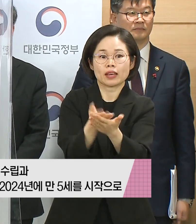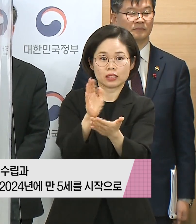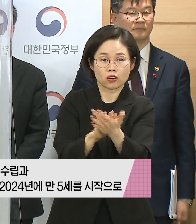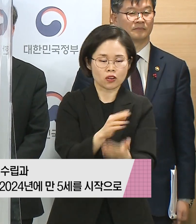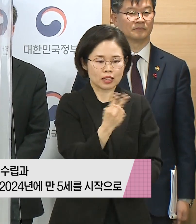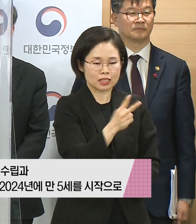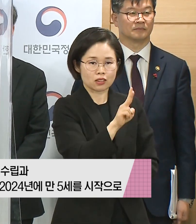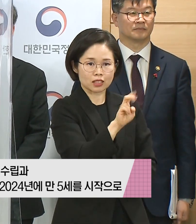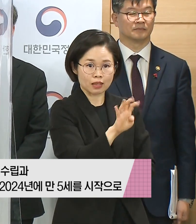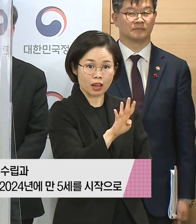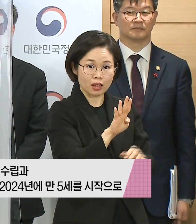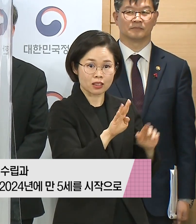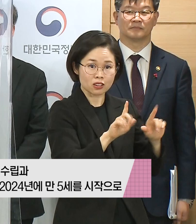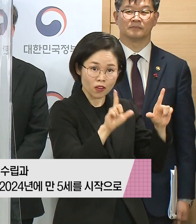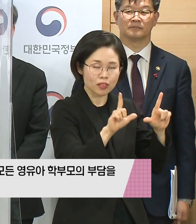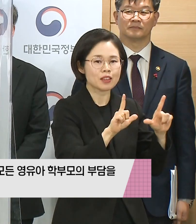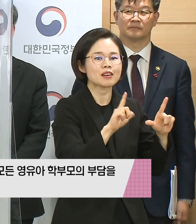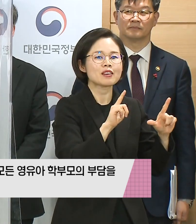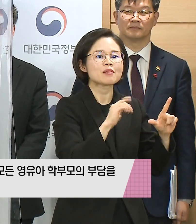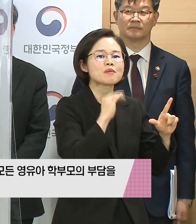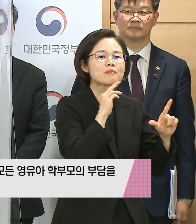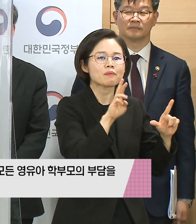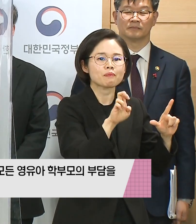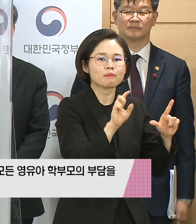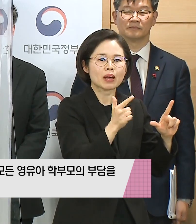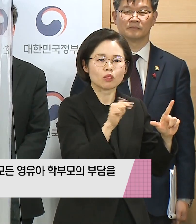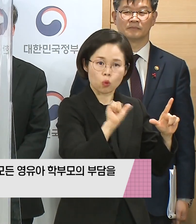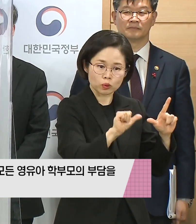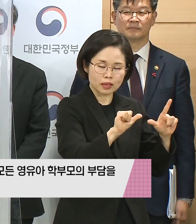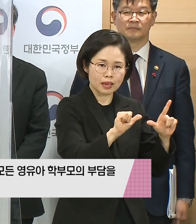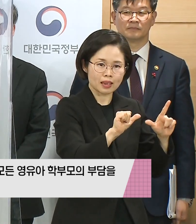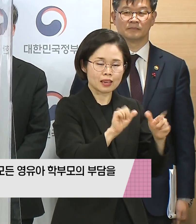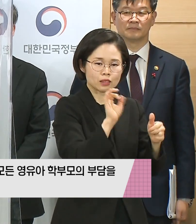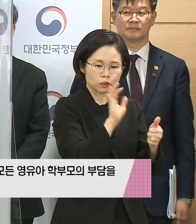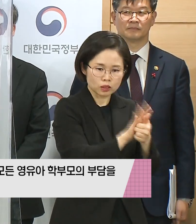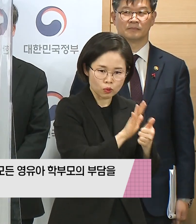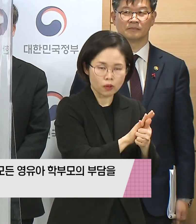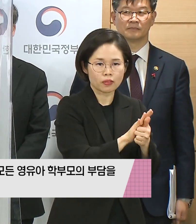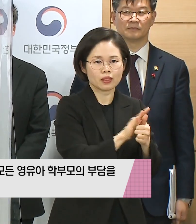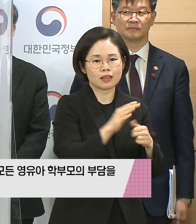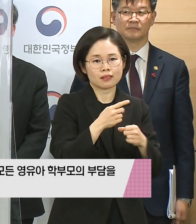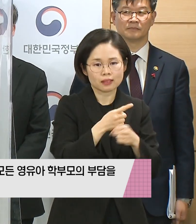2024년에 만 5세를 시작으로 연차별로 대상을 확대하여